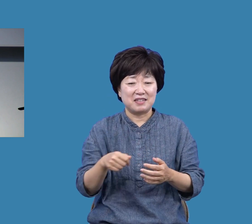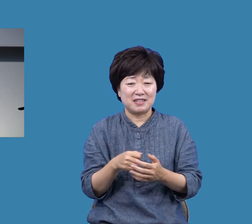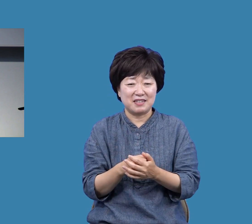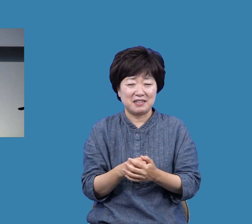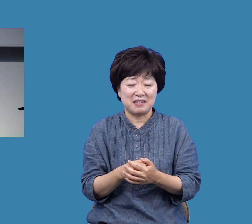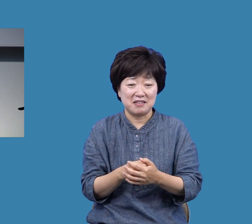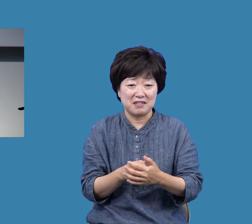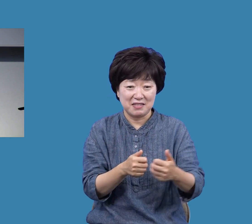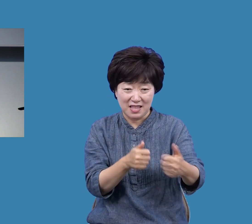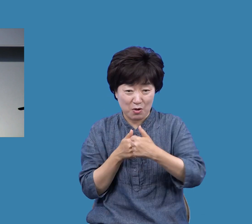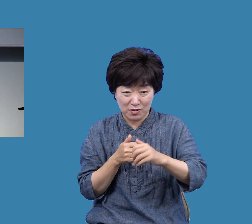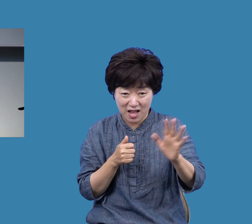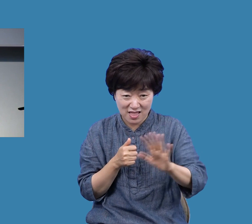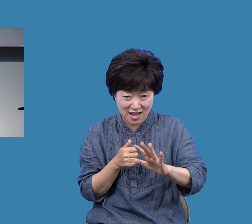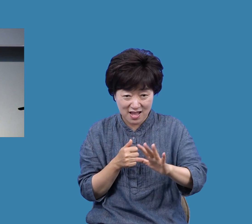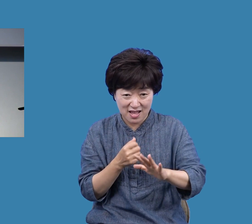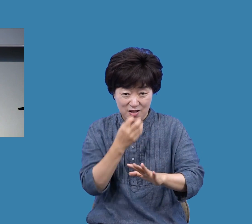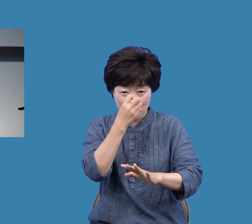어떻게 믿어?